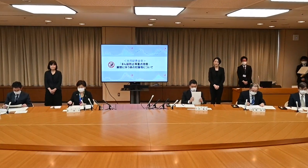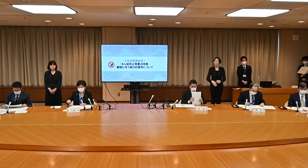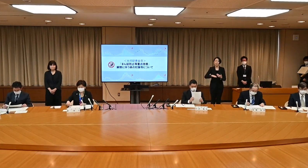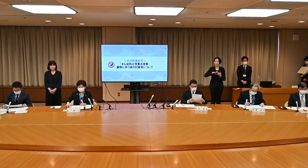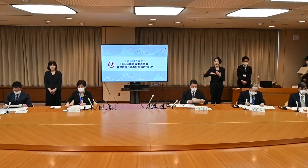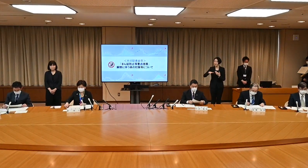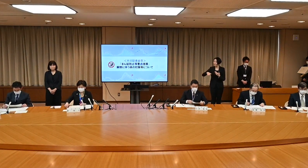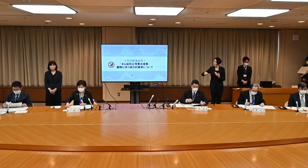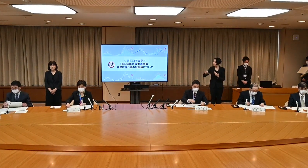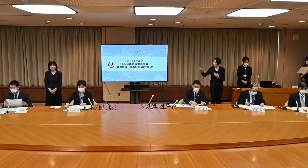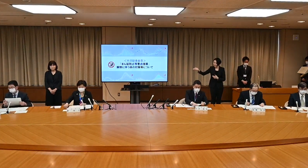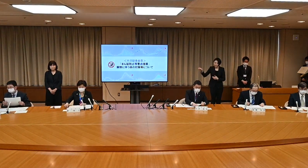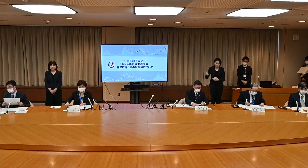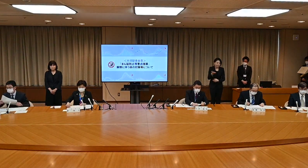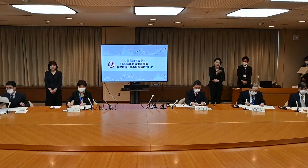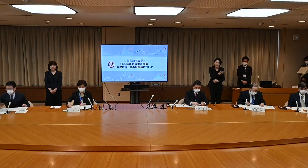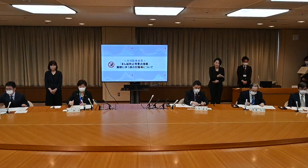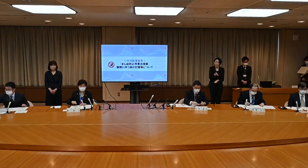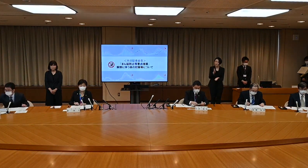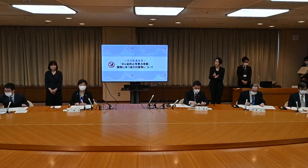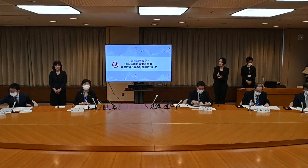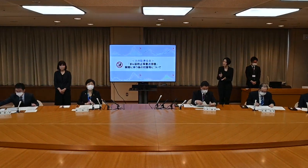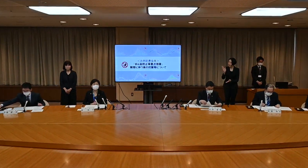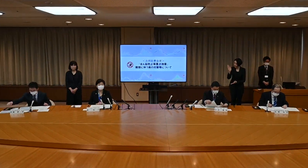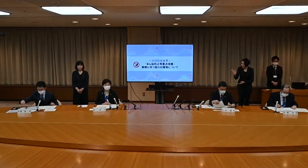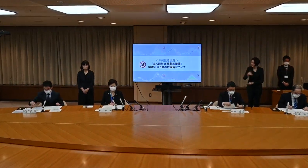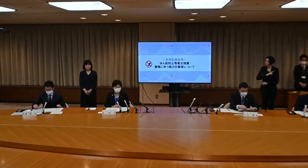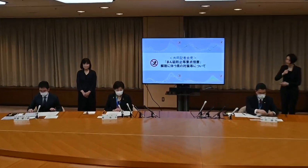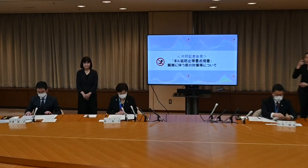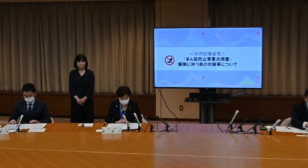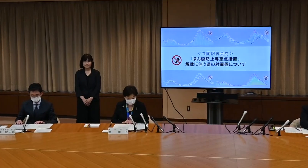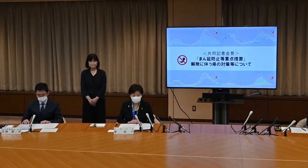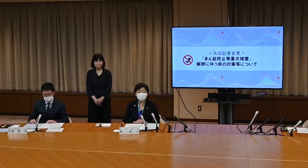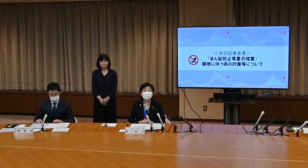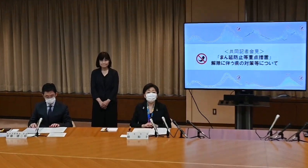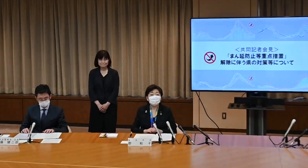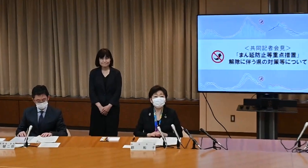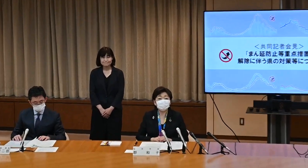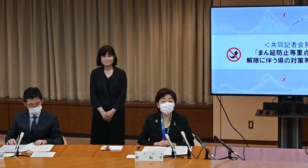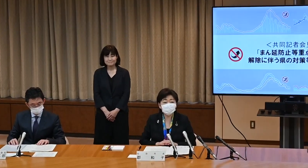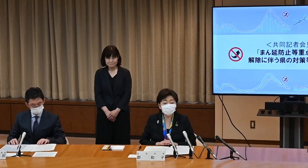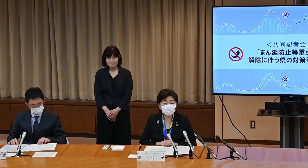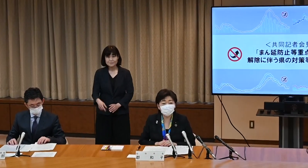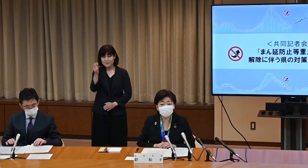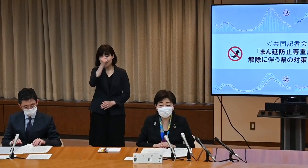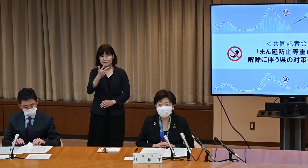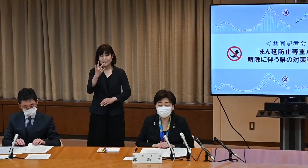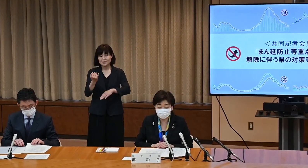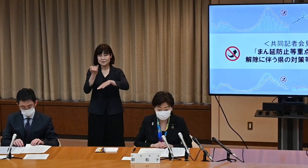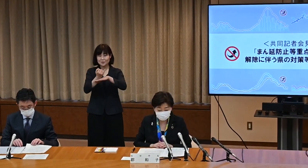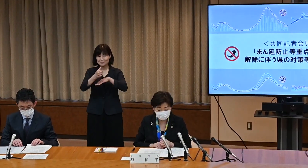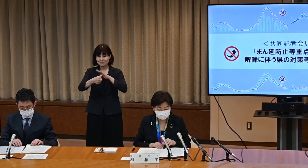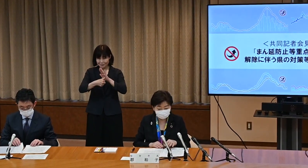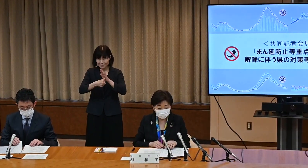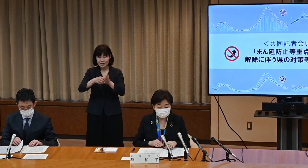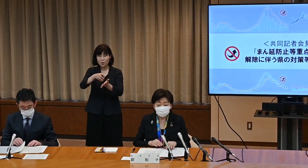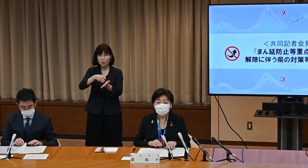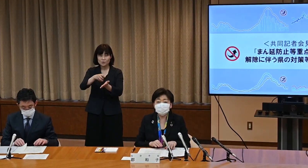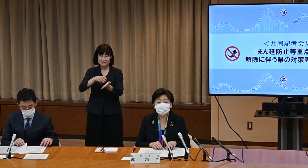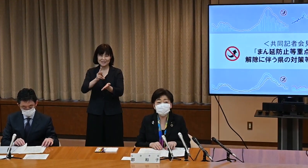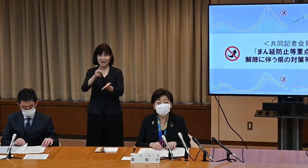つお願いしたいと思います。はじめに郡市長よろしくお願いいたします。 仙台市長の郡和子でございます